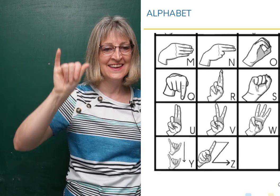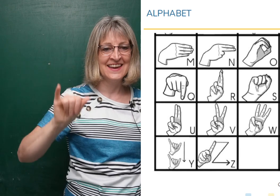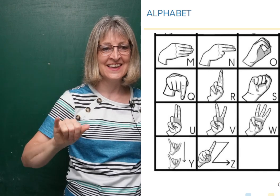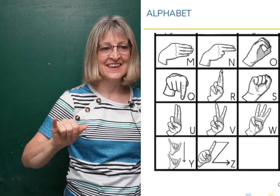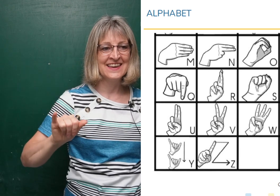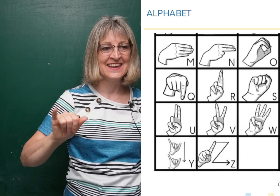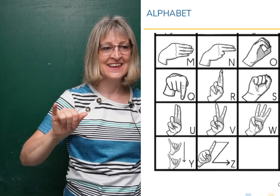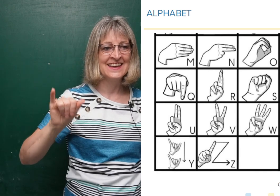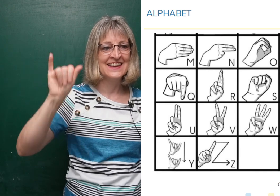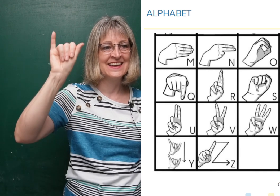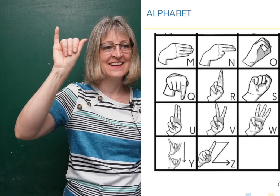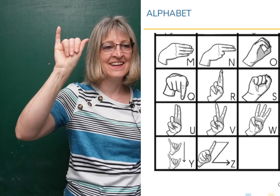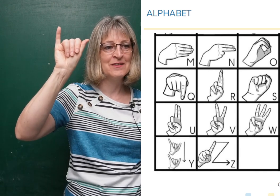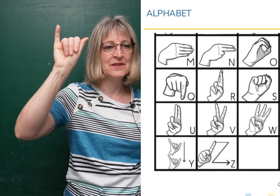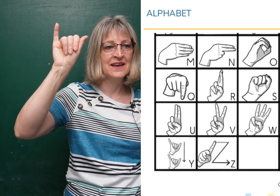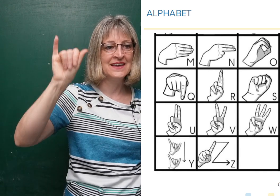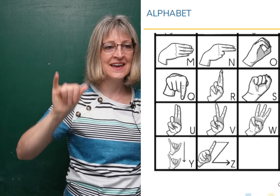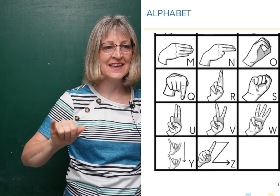Y, ouais, comme ça, Y,